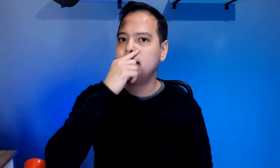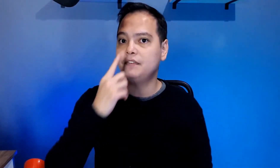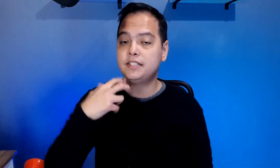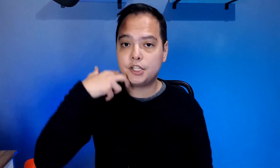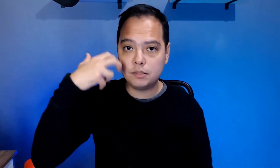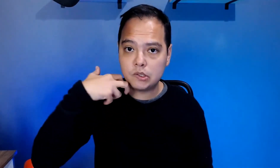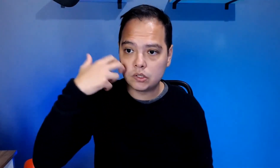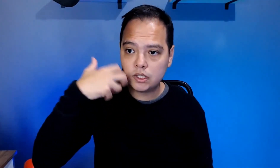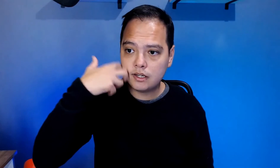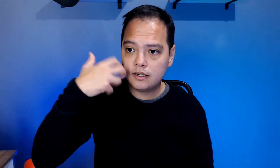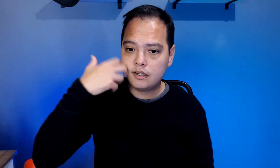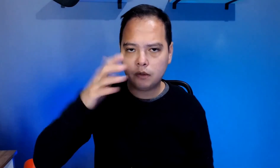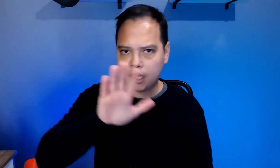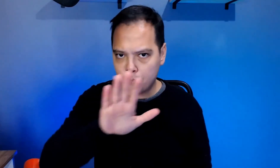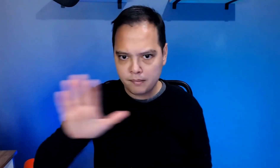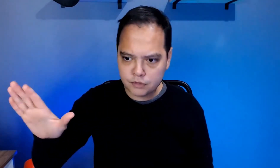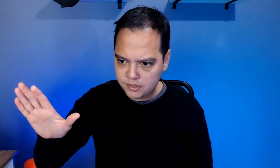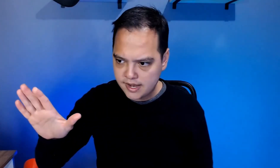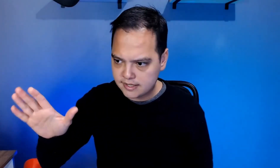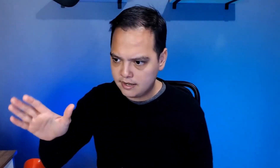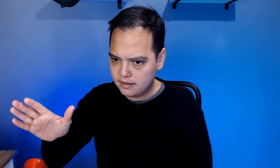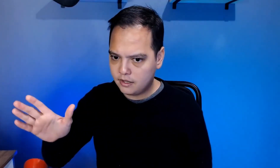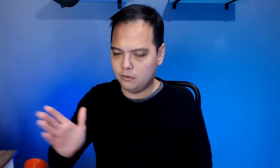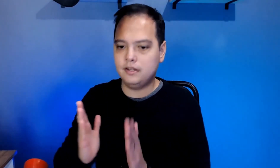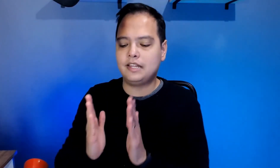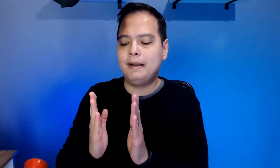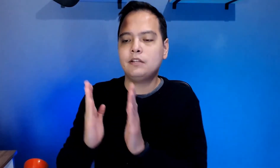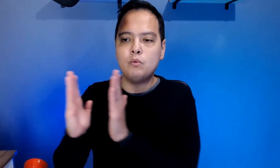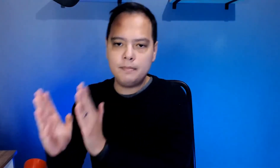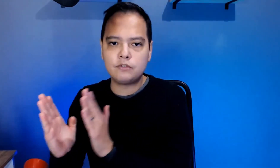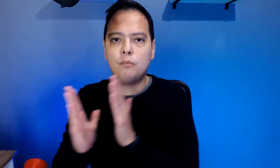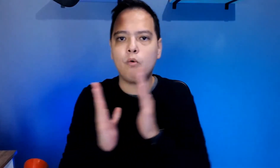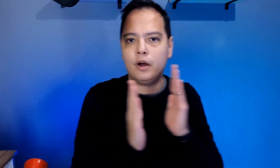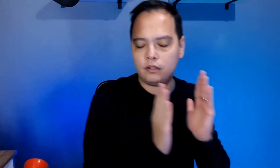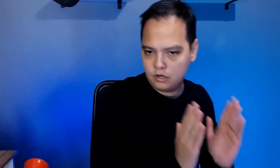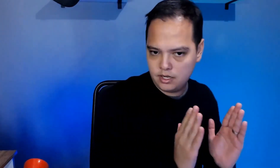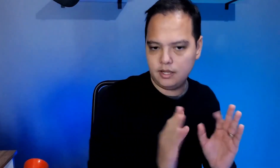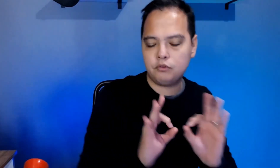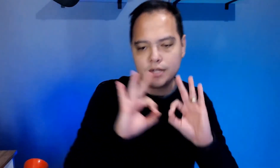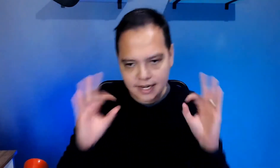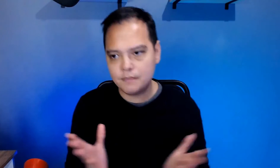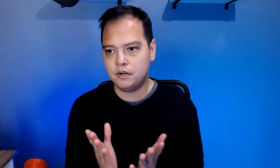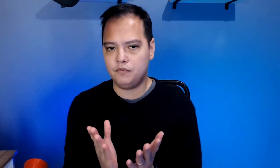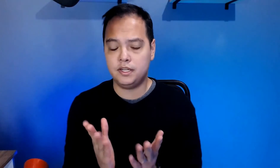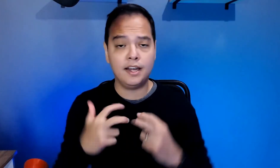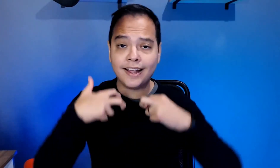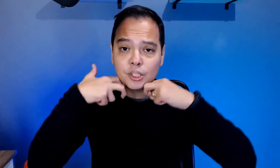é tímido? Não tem nenhum problema com timidez, tá? Eu trabalho tanto com Libras como com oratório. E nos dois casos é importante você entender que a timidez